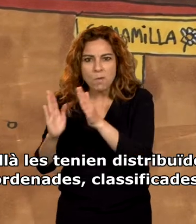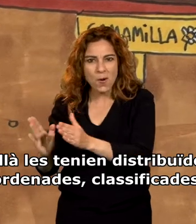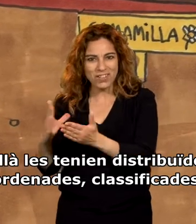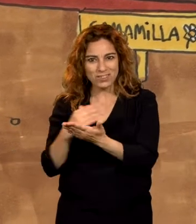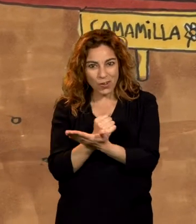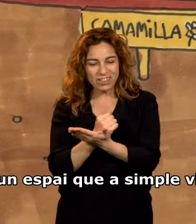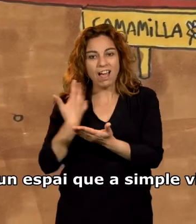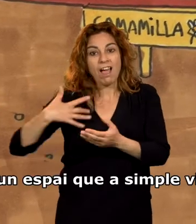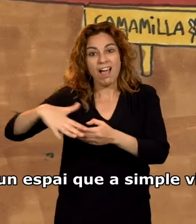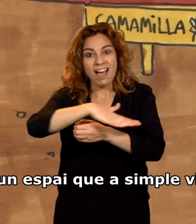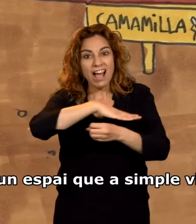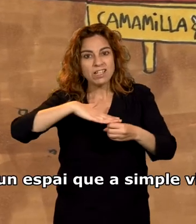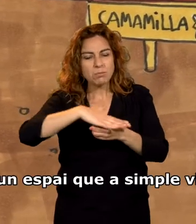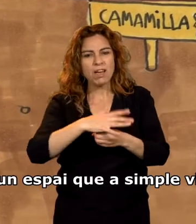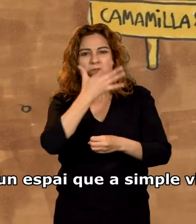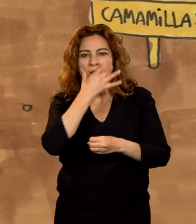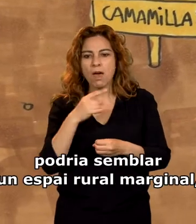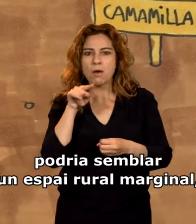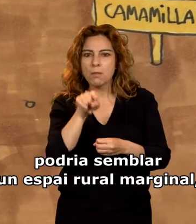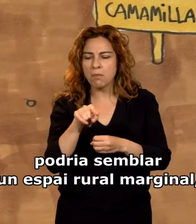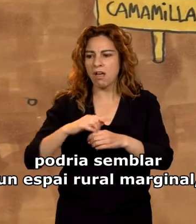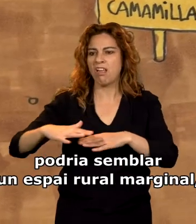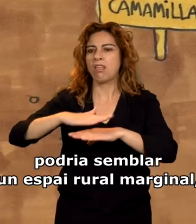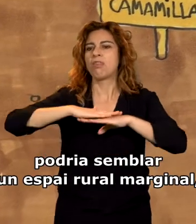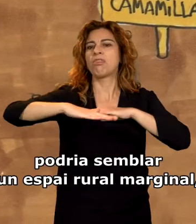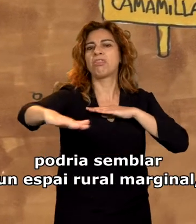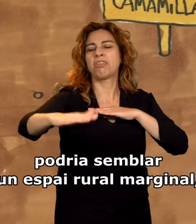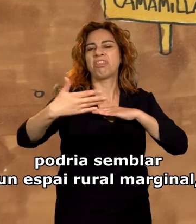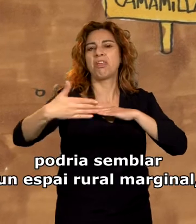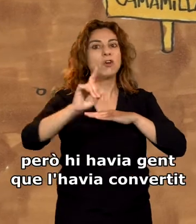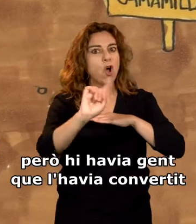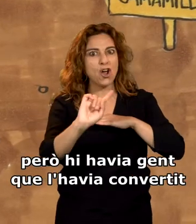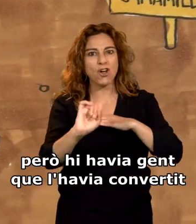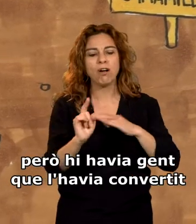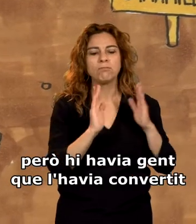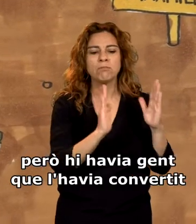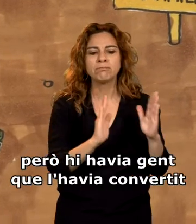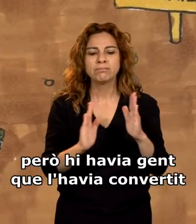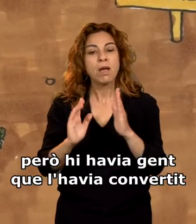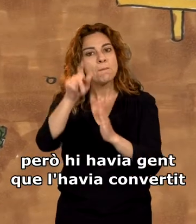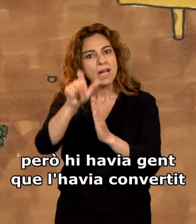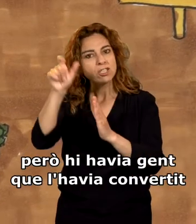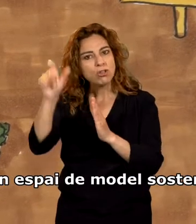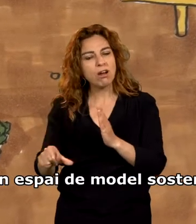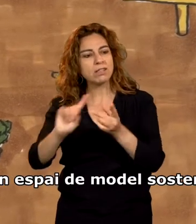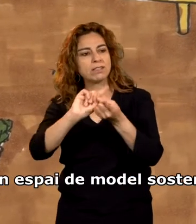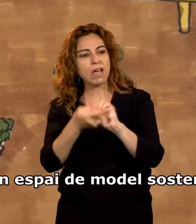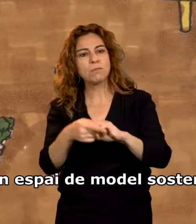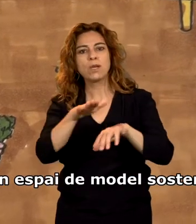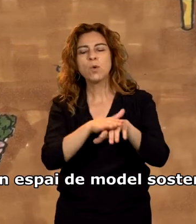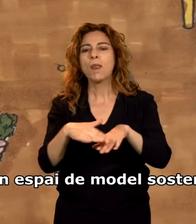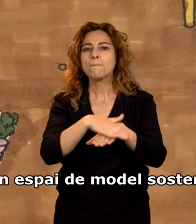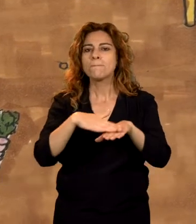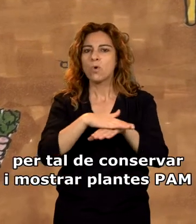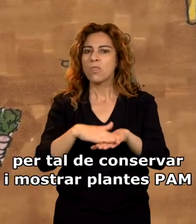classificades, en un espai que a simple vista podria semblar un espai rural marginal, però hi havia gent que l'havia convertit en un espai de